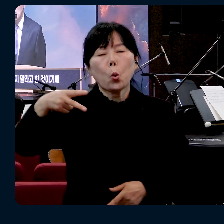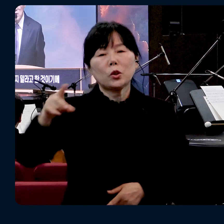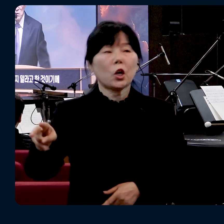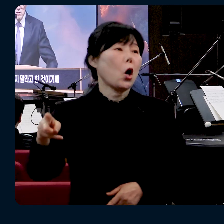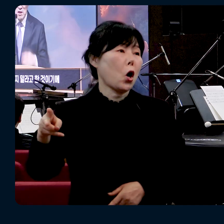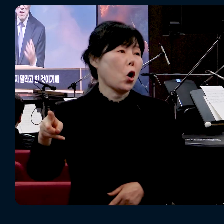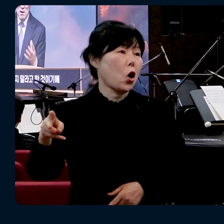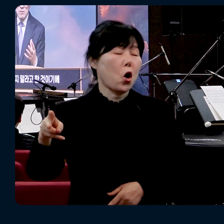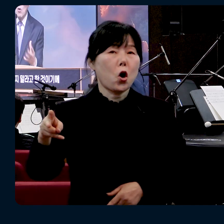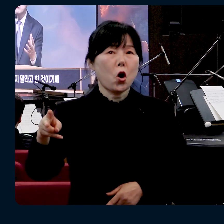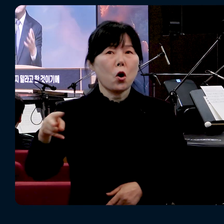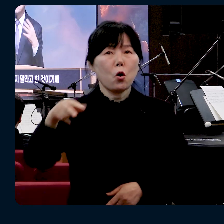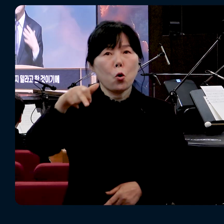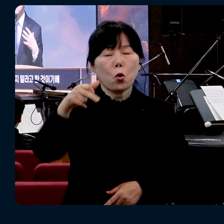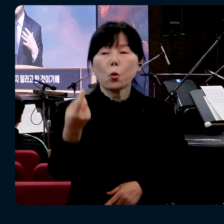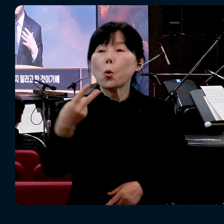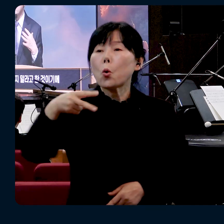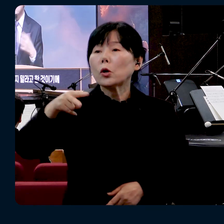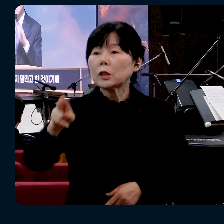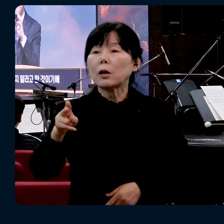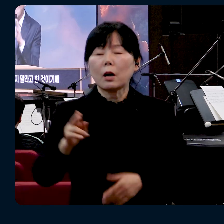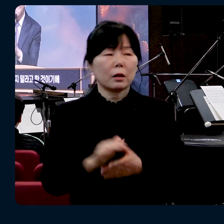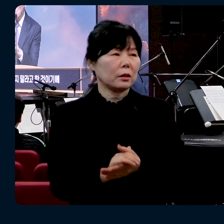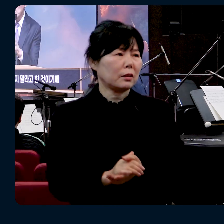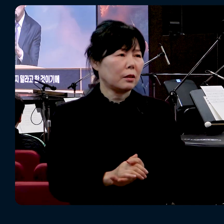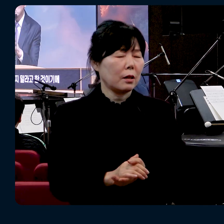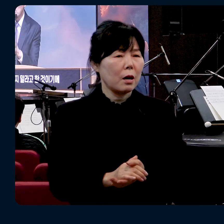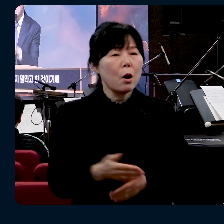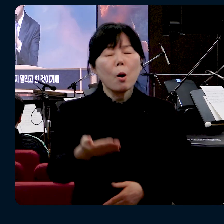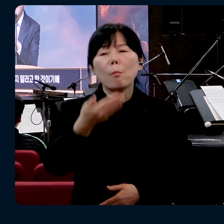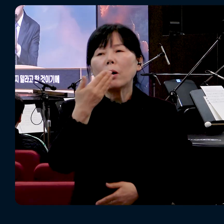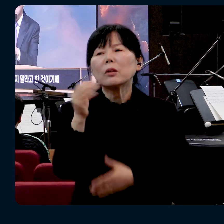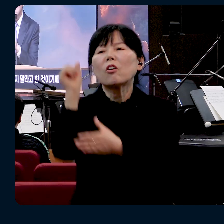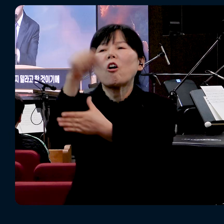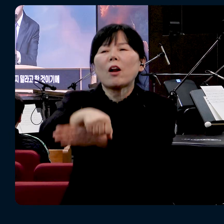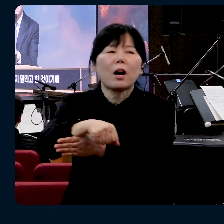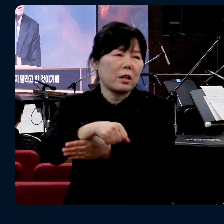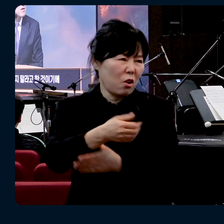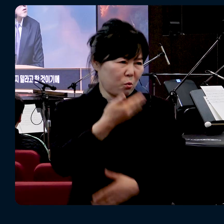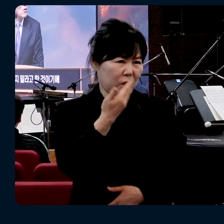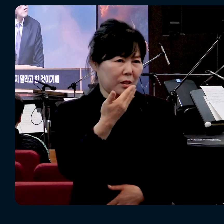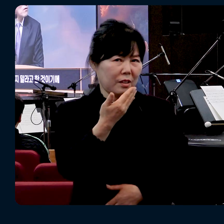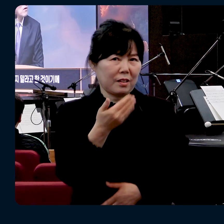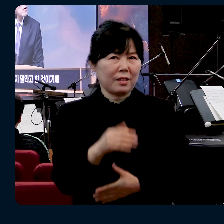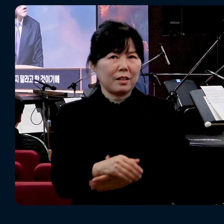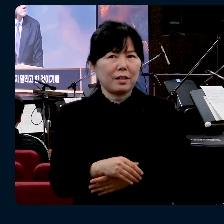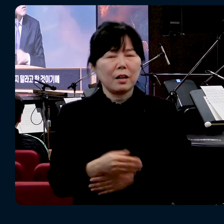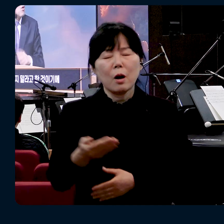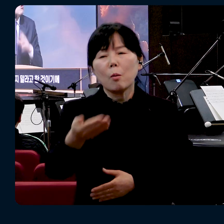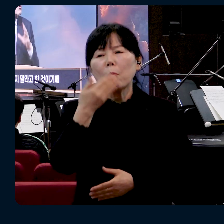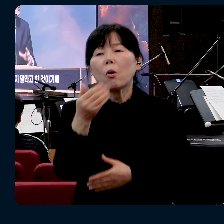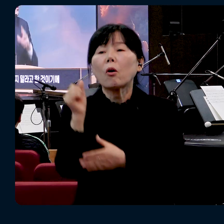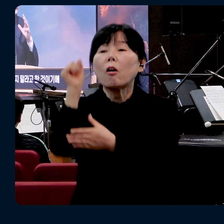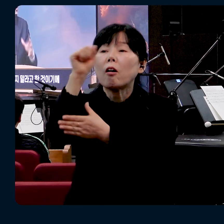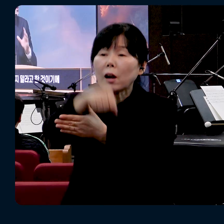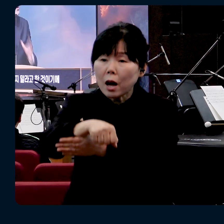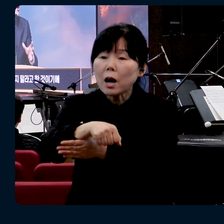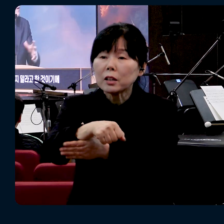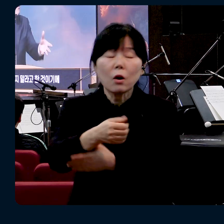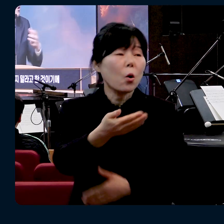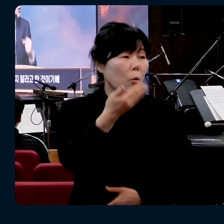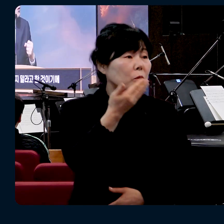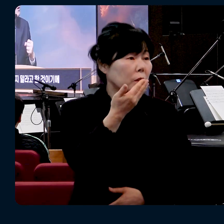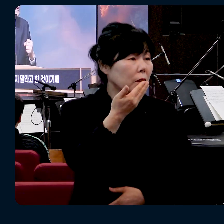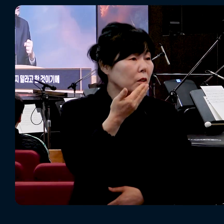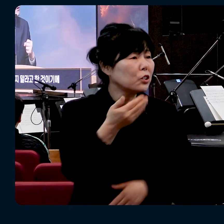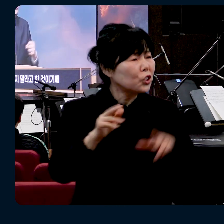않습니까? 그거는 먹을 수 있는 음식이에요. 그래서 코셔란 말은 원래 허용된 이런 뜻이죠. 그러니까 먹을 수 있도록